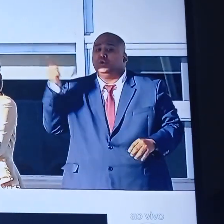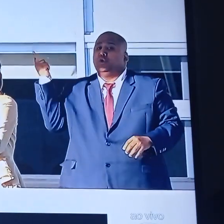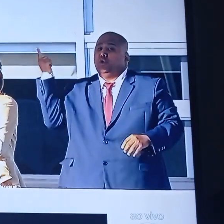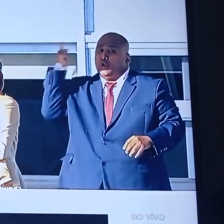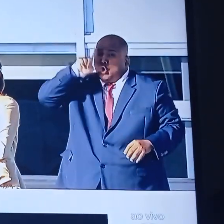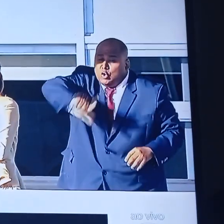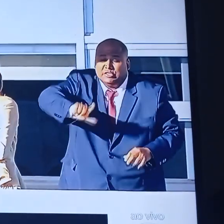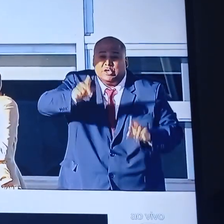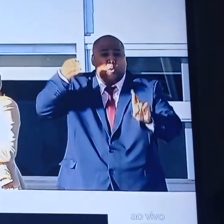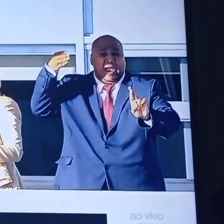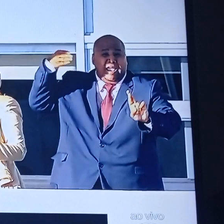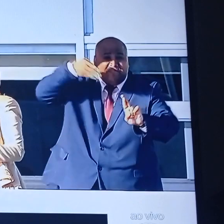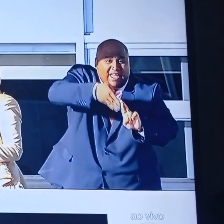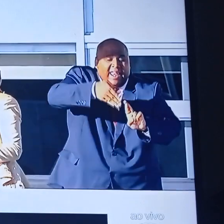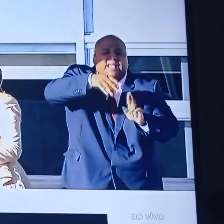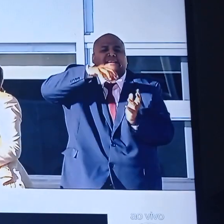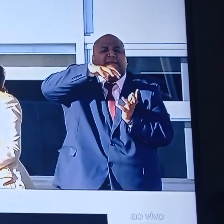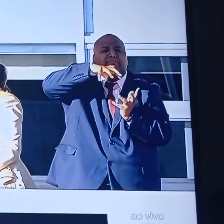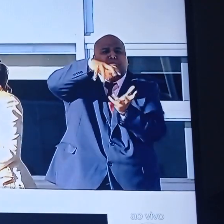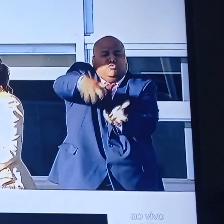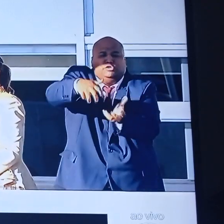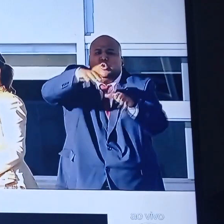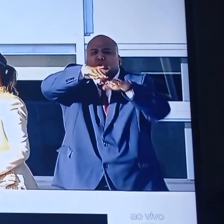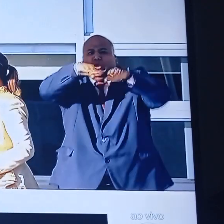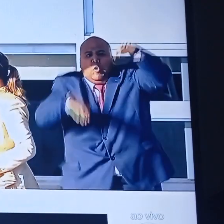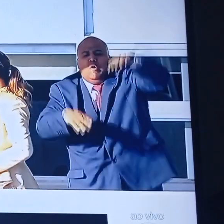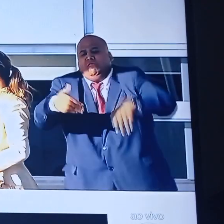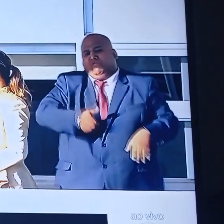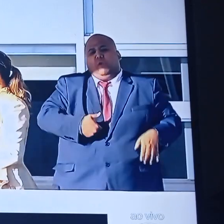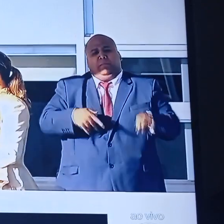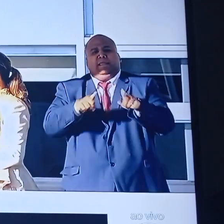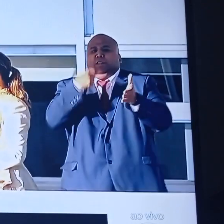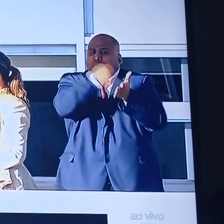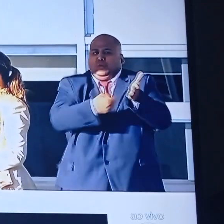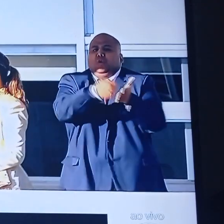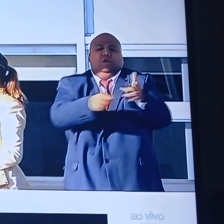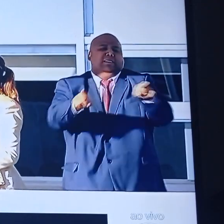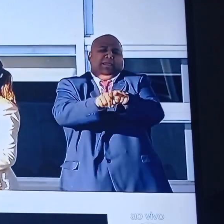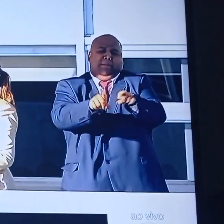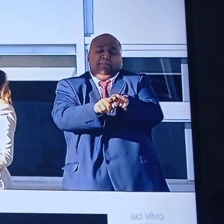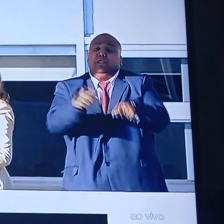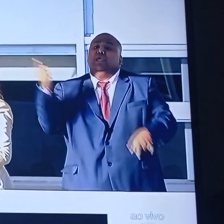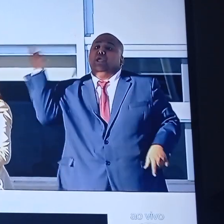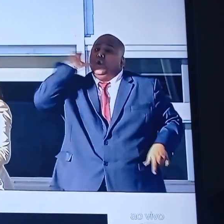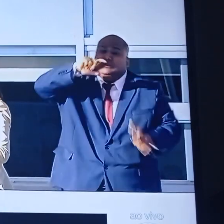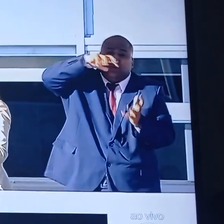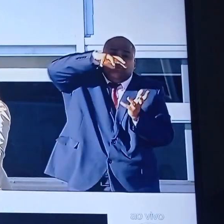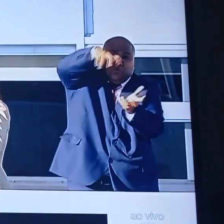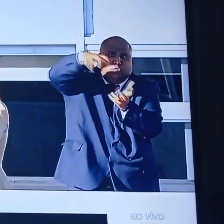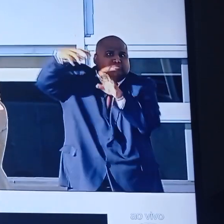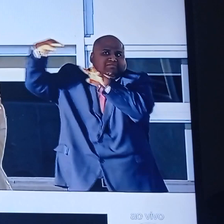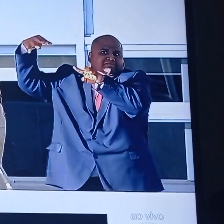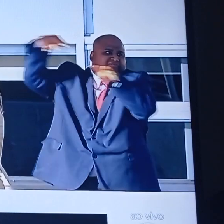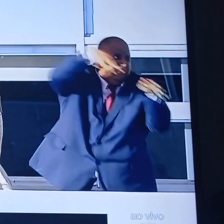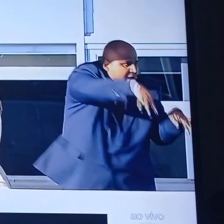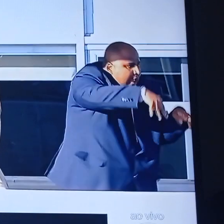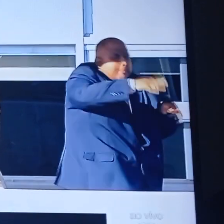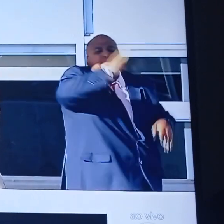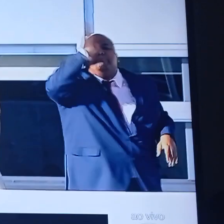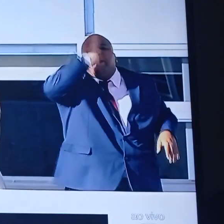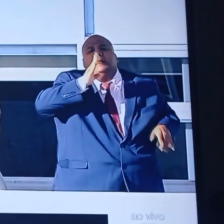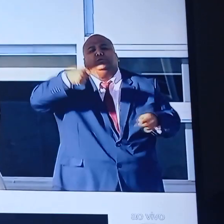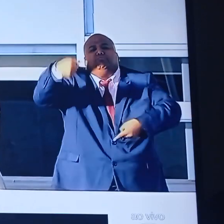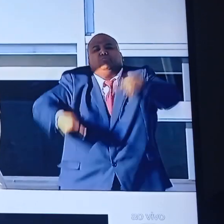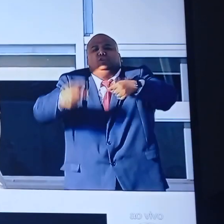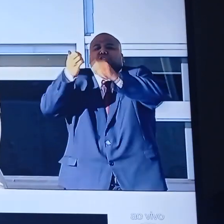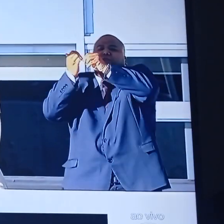como referência mundial no combate à desigualdade e à fome e passou a ser internacionalmente respeitado pela sua